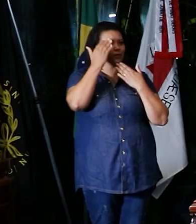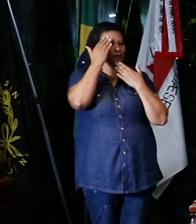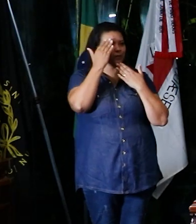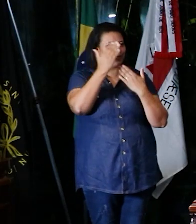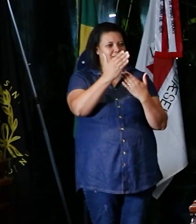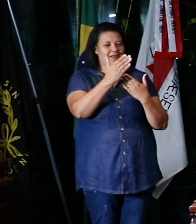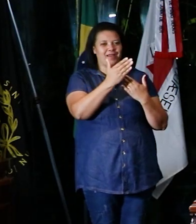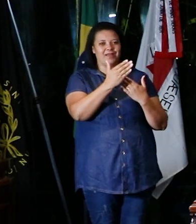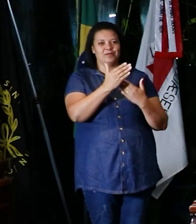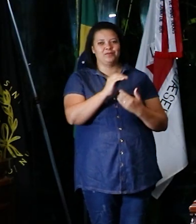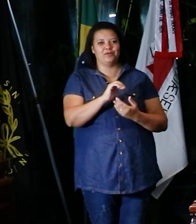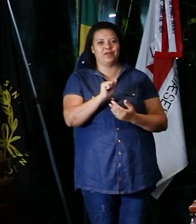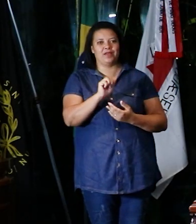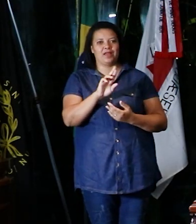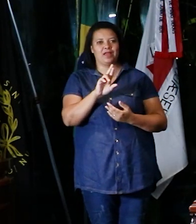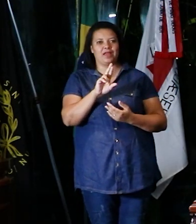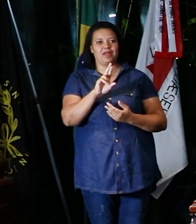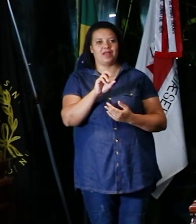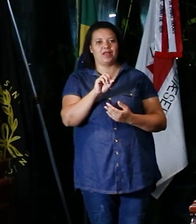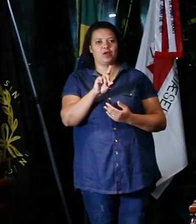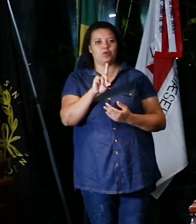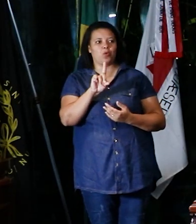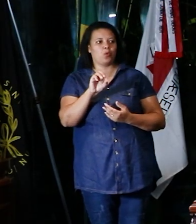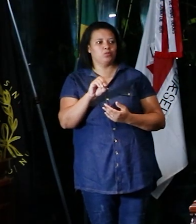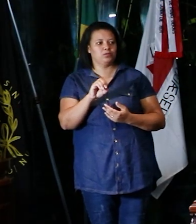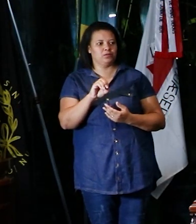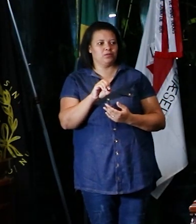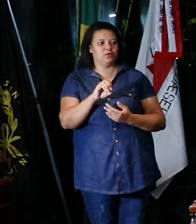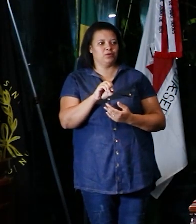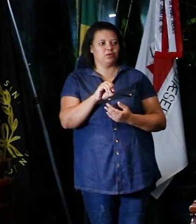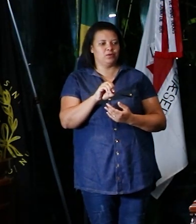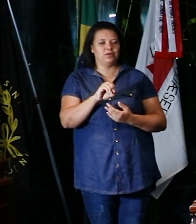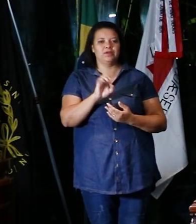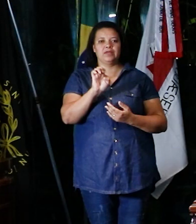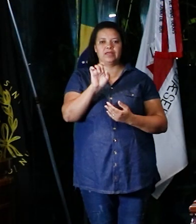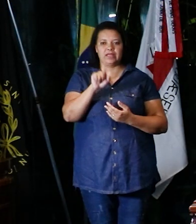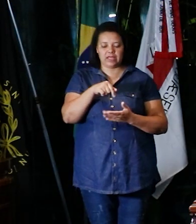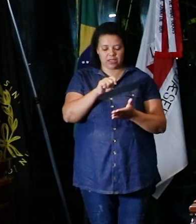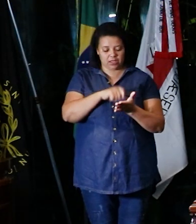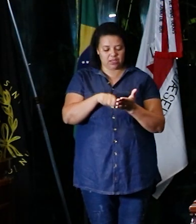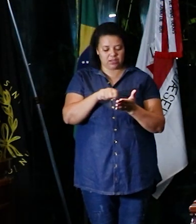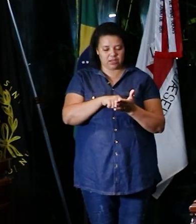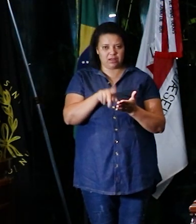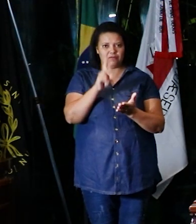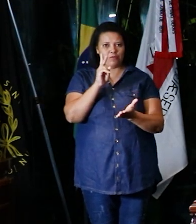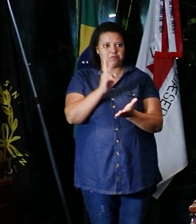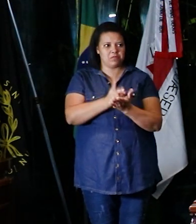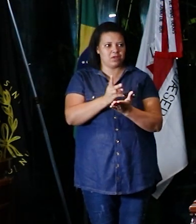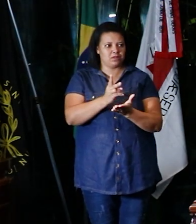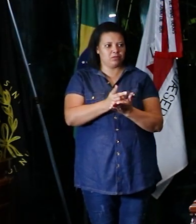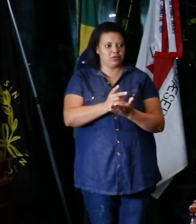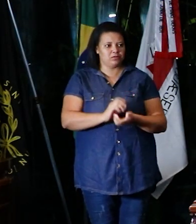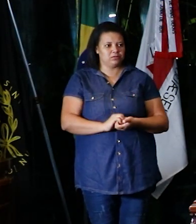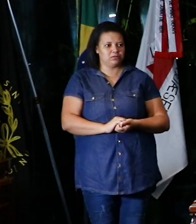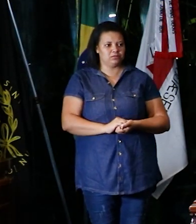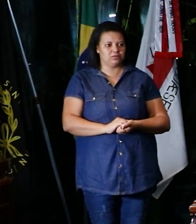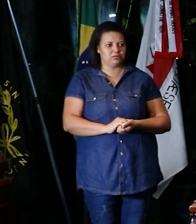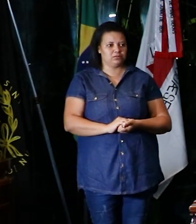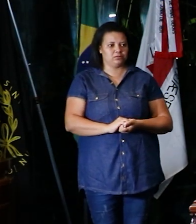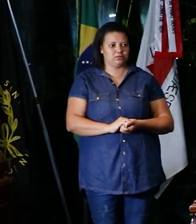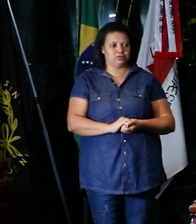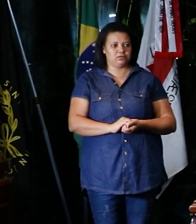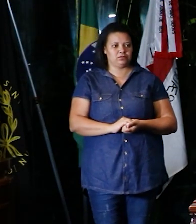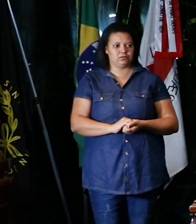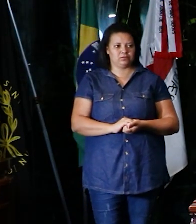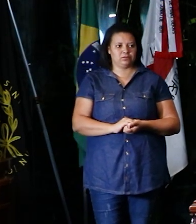pelo seu depoimento. Quer dizer, ele era o que ele escreve e aparece. Eu